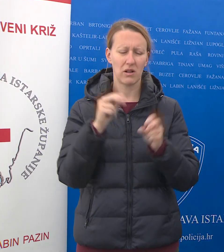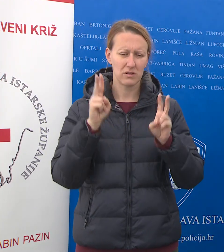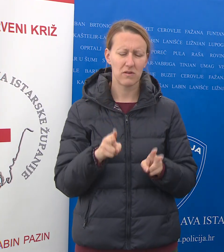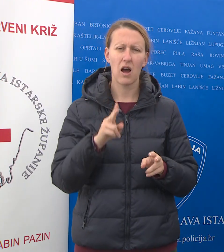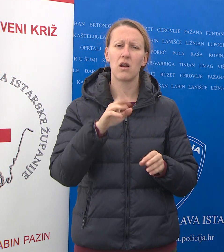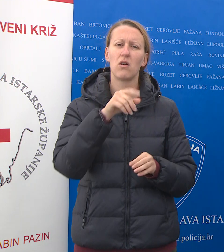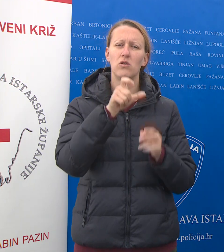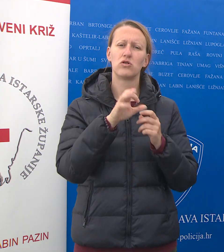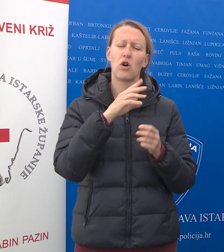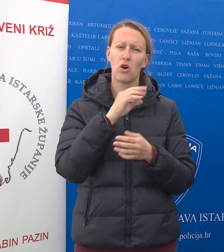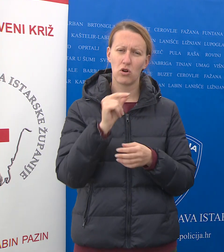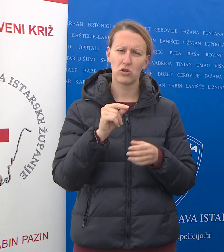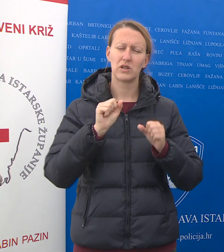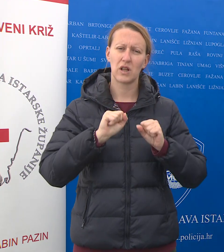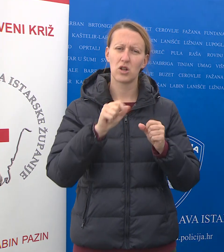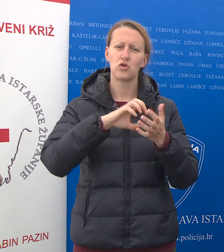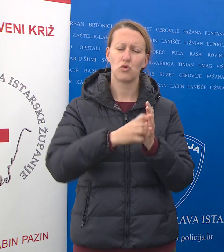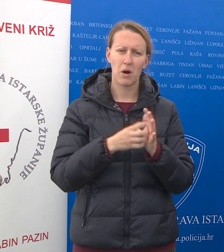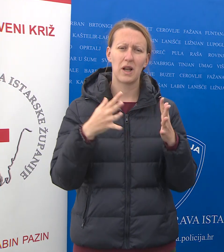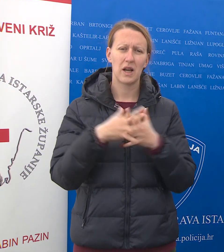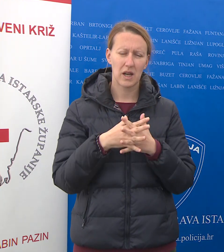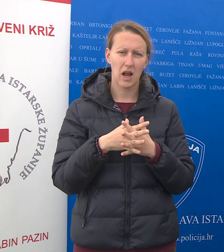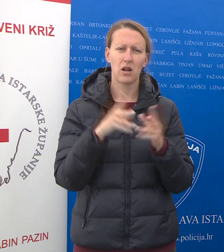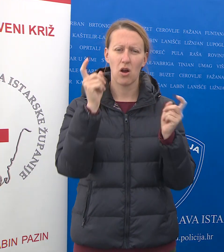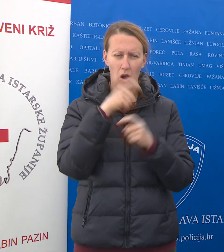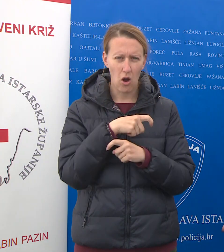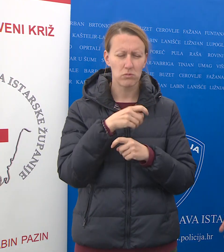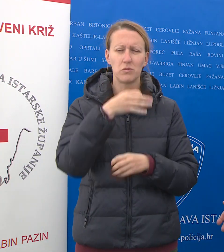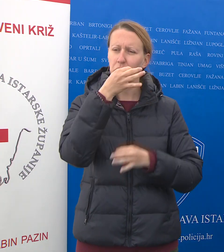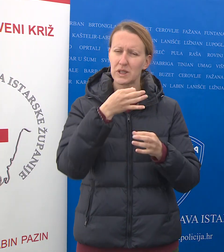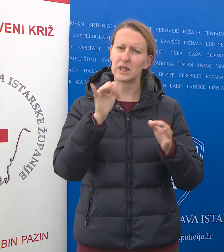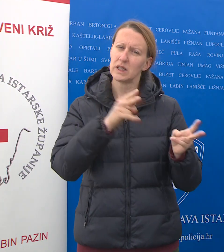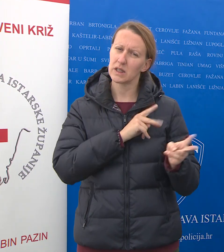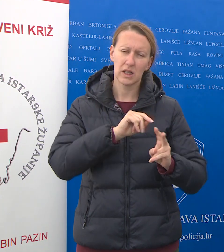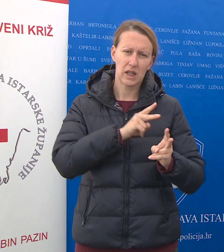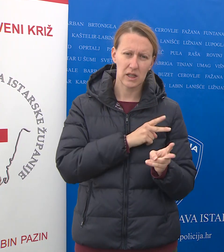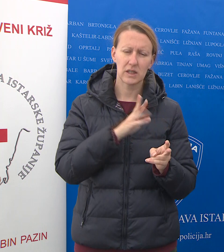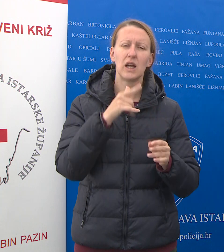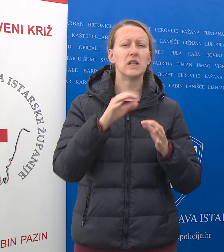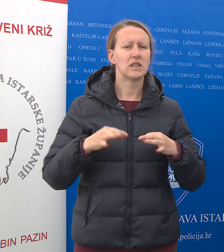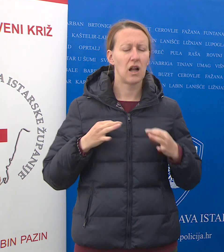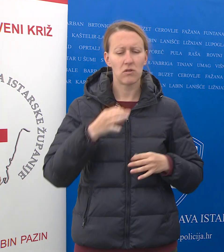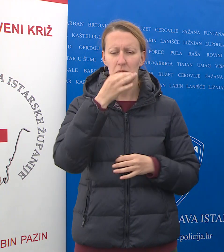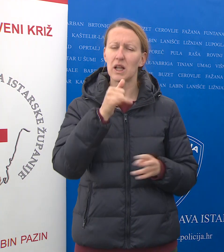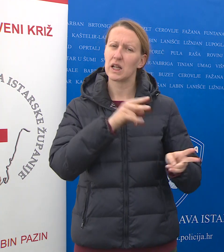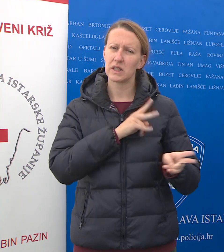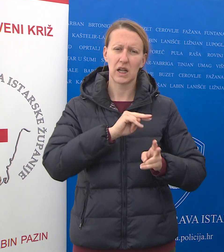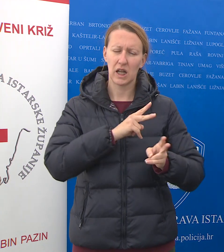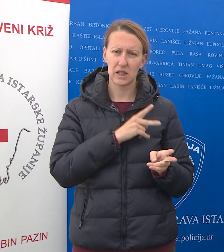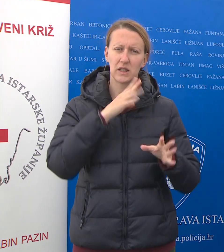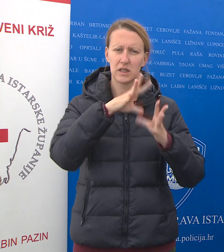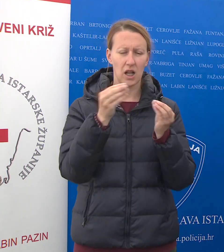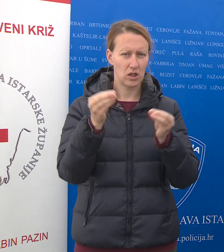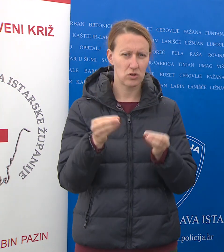odnosno stožera civilne zaštite, županije, gradova, općina, a pogotovo institucija zdravstvenih koje u stvari cijeli